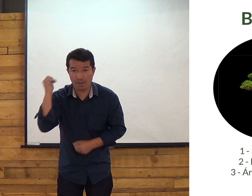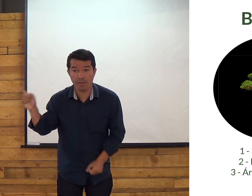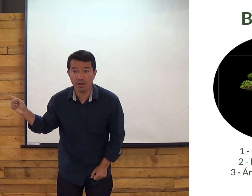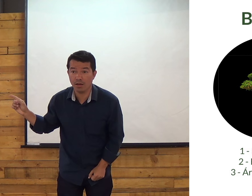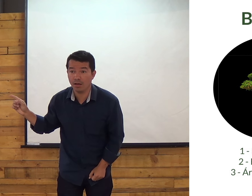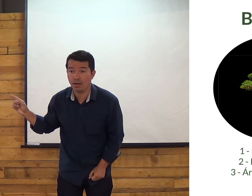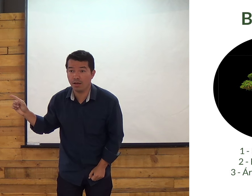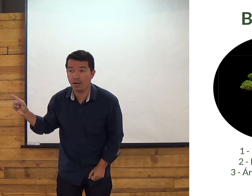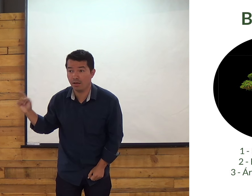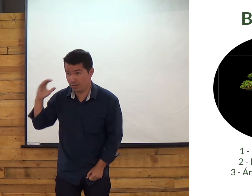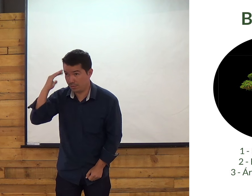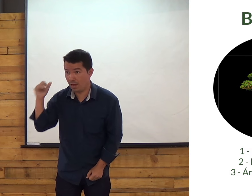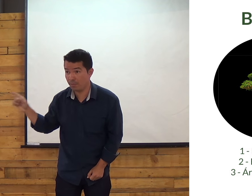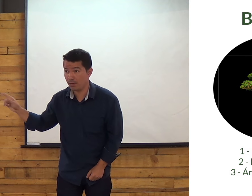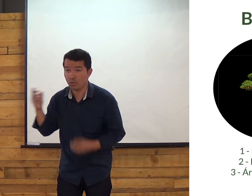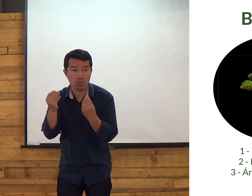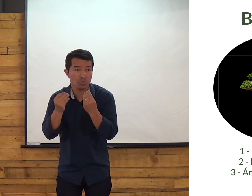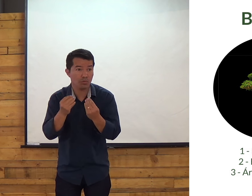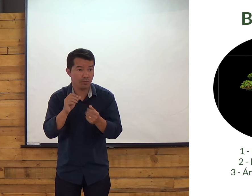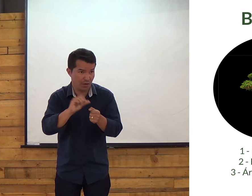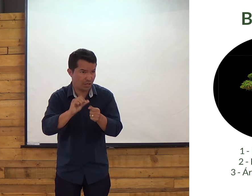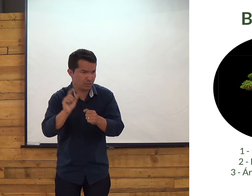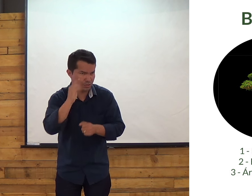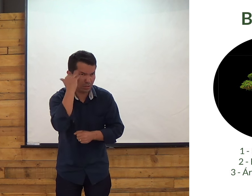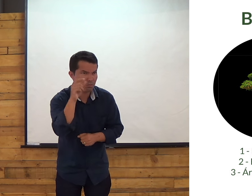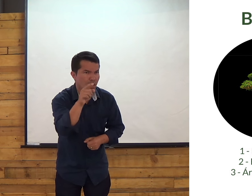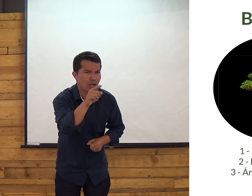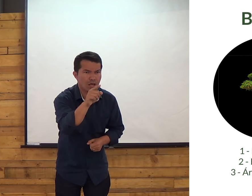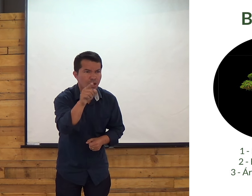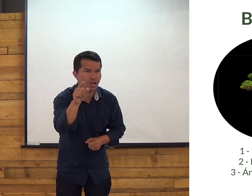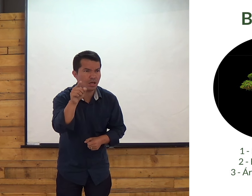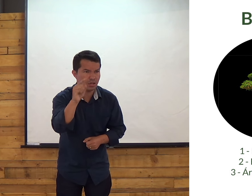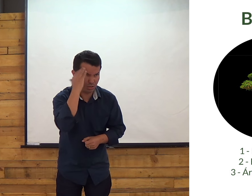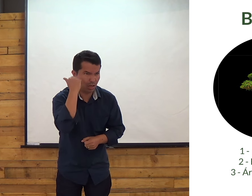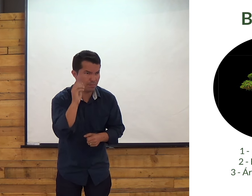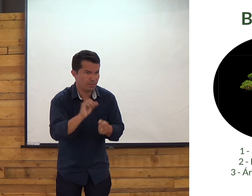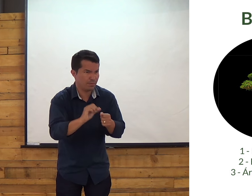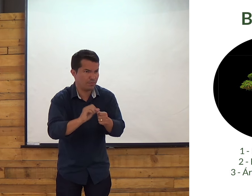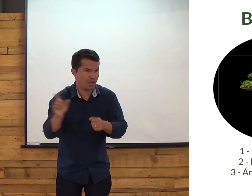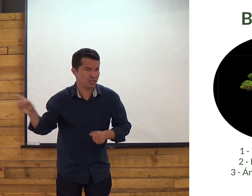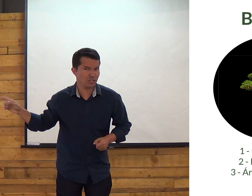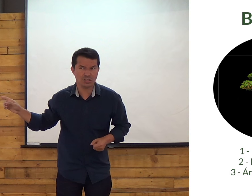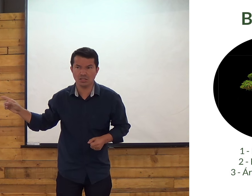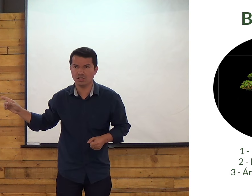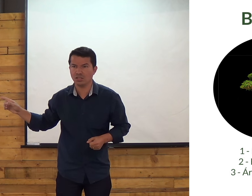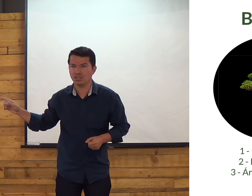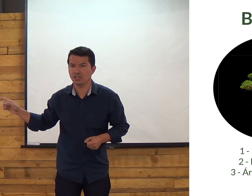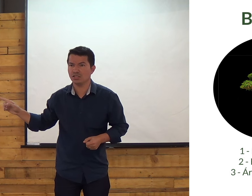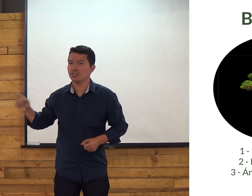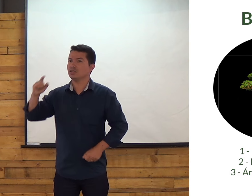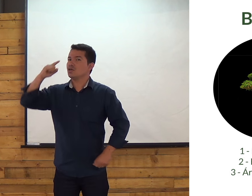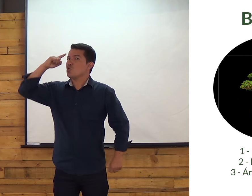em um vaso bem rasinho. Sabe, é fácil, sabe fazer? Sabe como que você faz